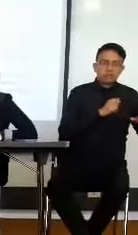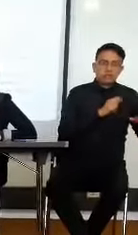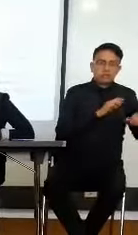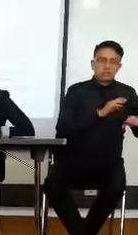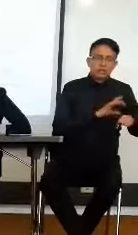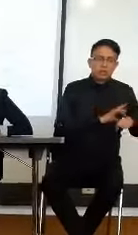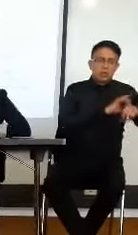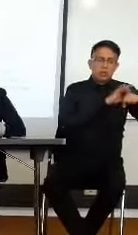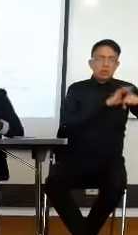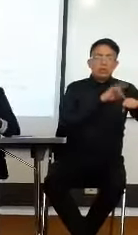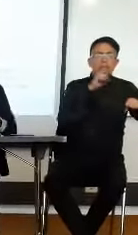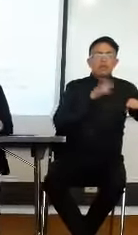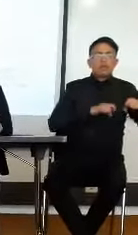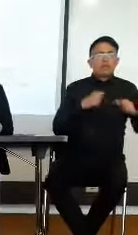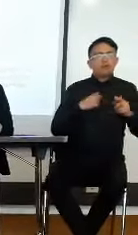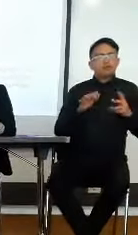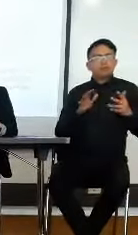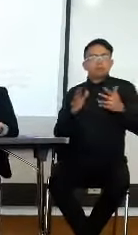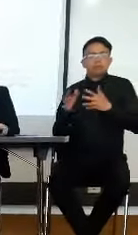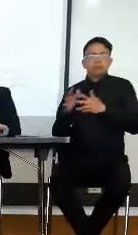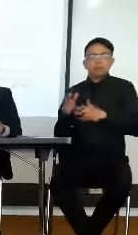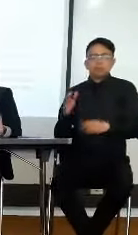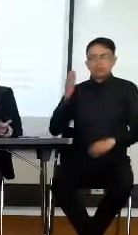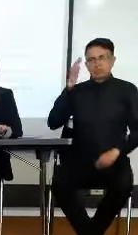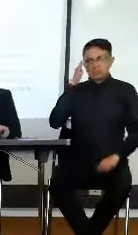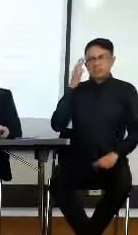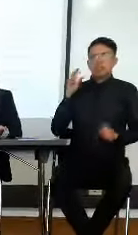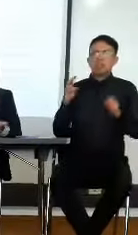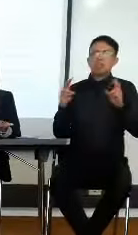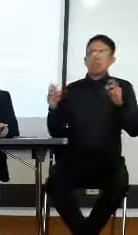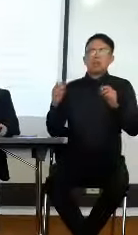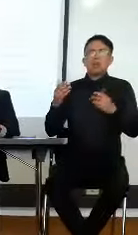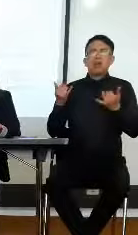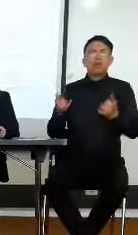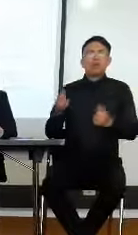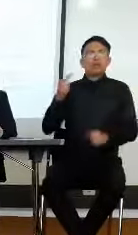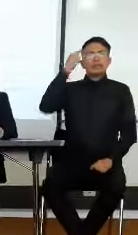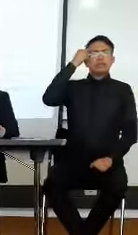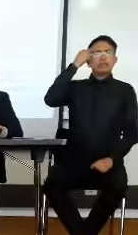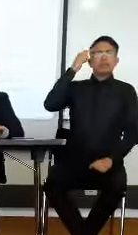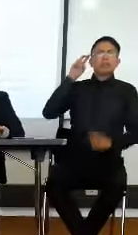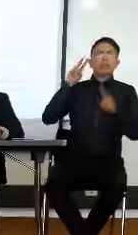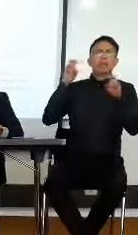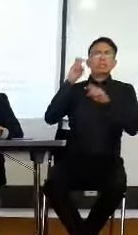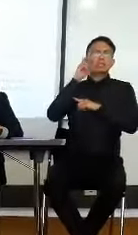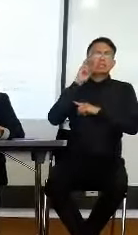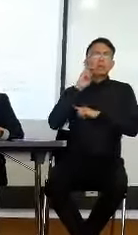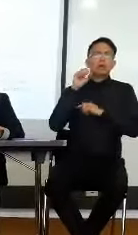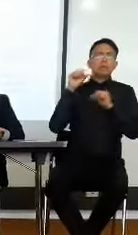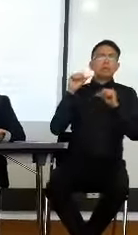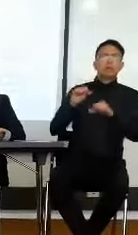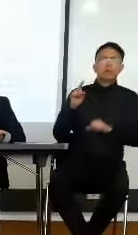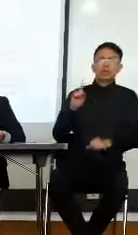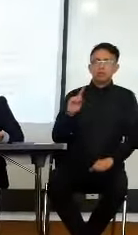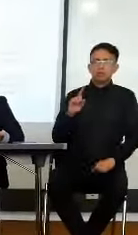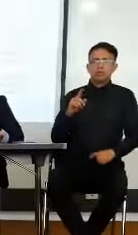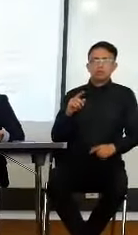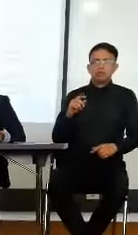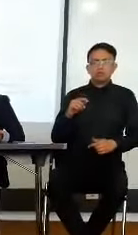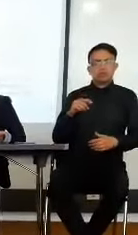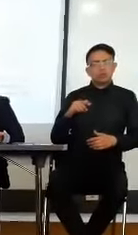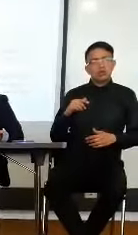educar, y mucho más en estos temas que todavía siguen siendo tabú. Hablar de sexualidad no es fácil. ¿cierto? Uno le va perdiendo el miedo porque es lo que hace todos los